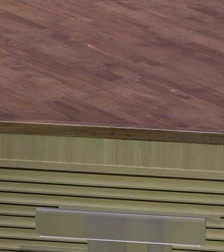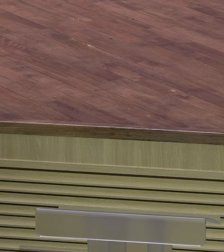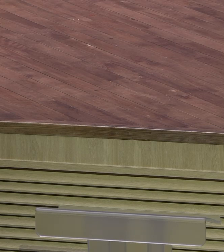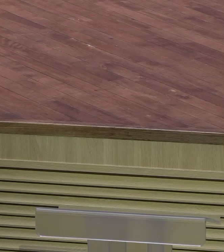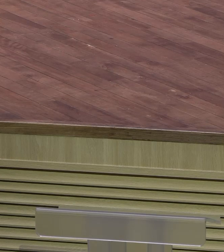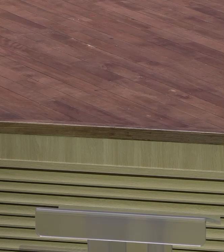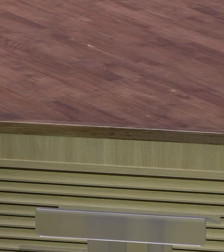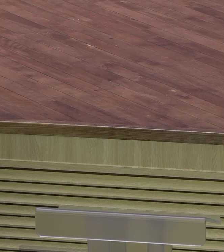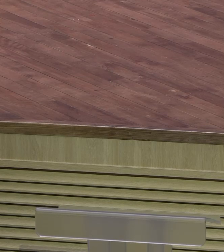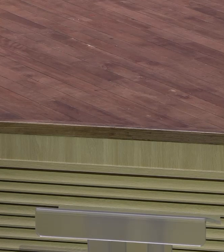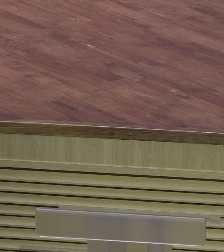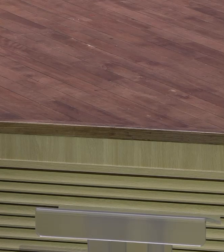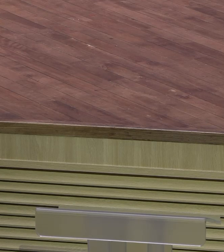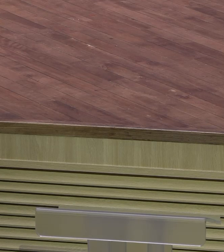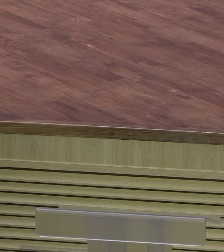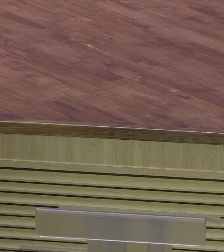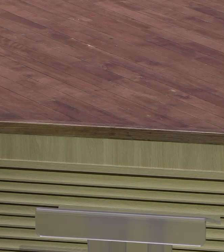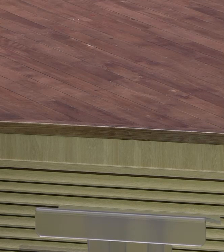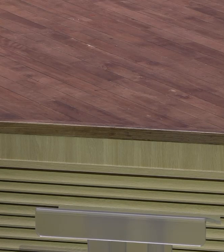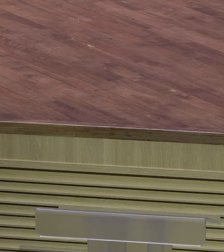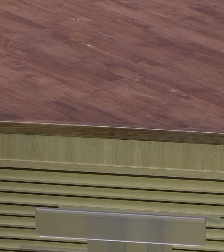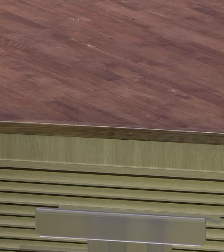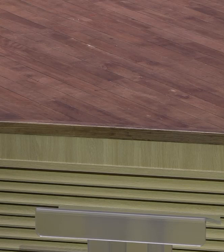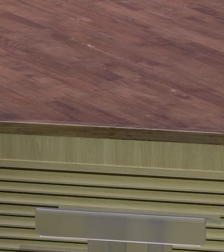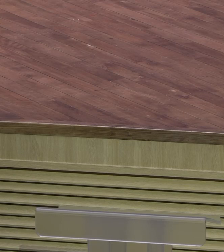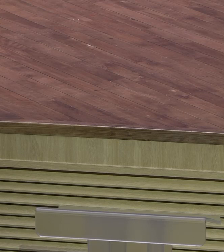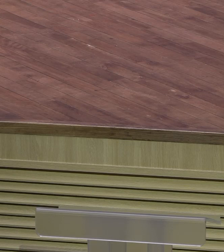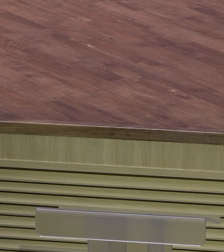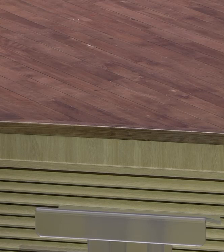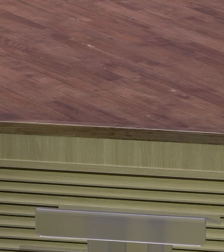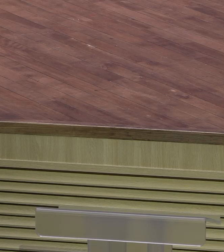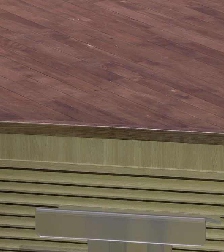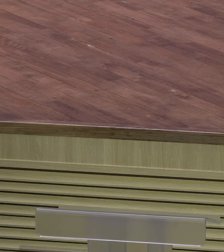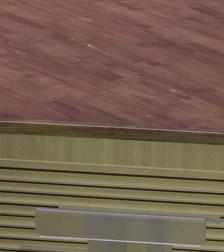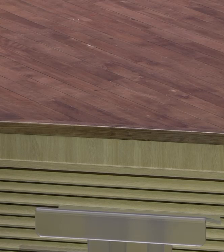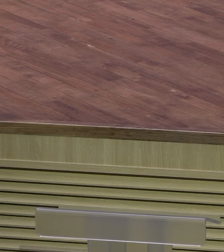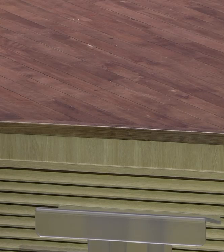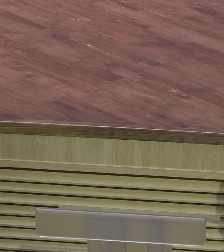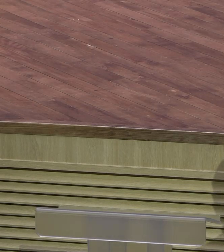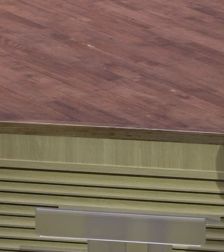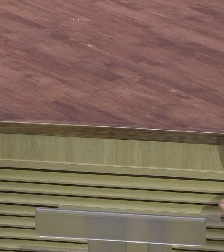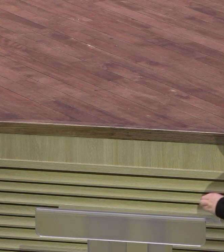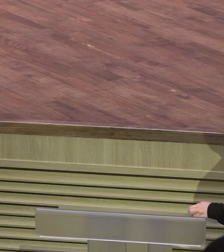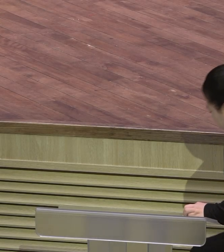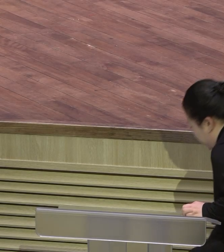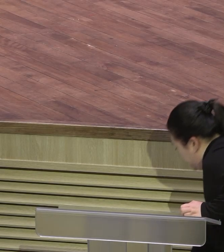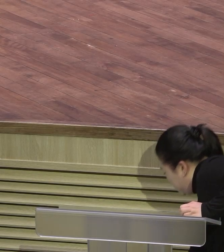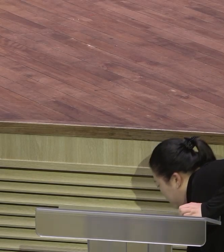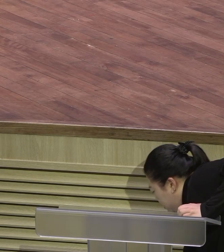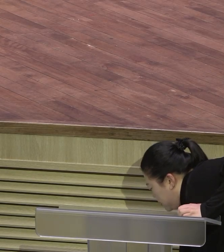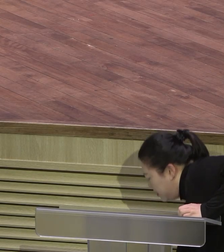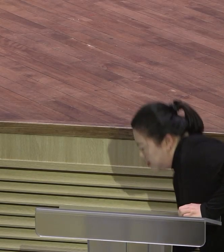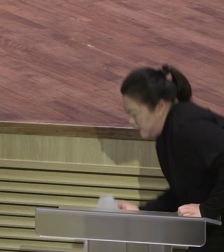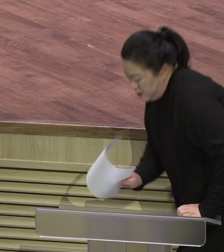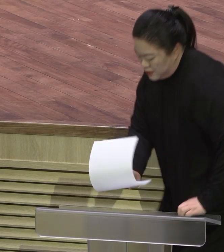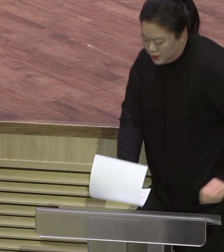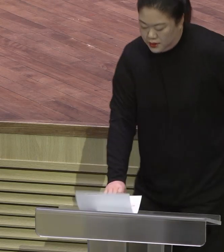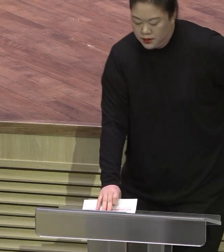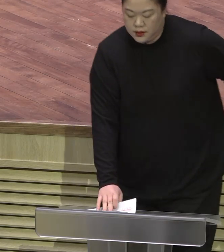예수님께서 신해산 은약을 체결하실 때 한 가지 조건을 말씀하셨어요. 세계가 다 내게